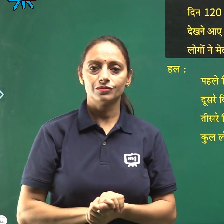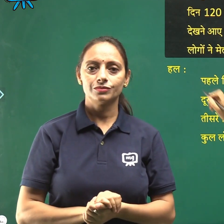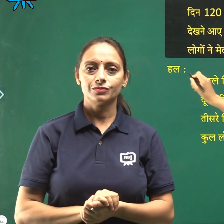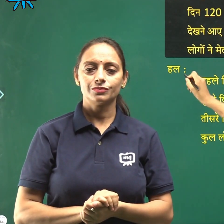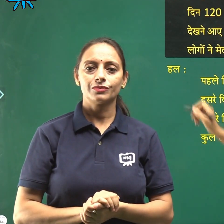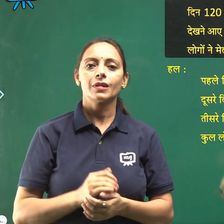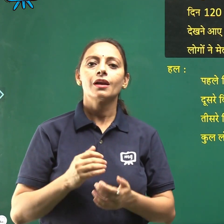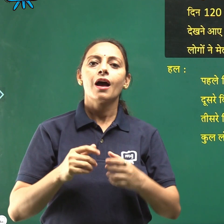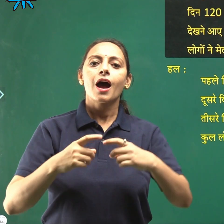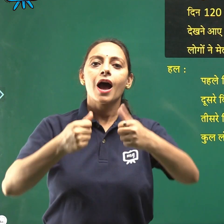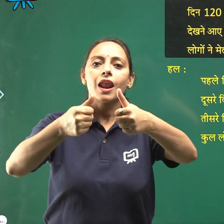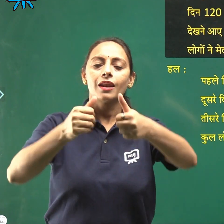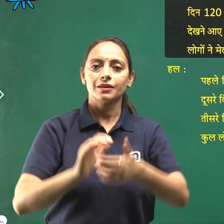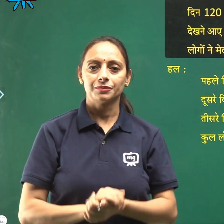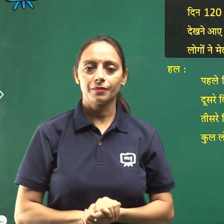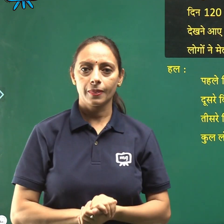हल,